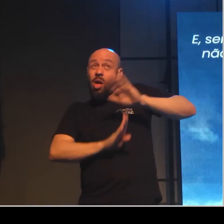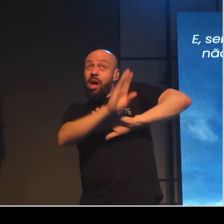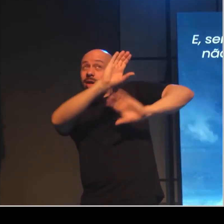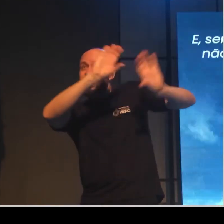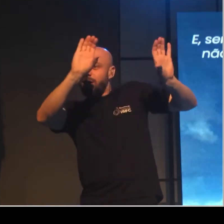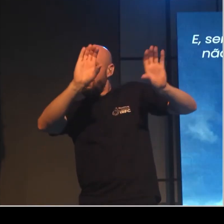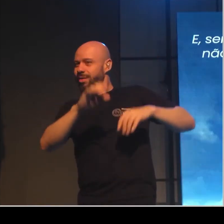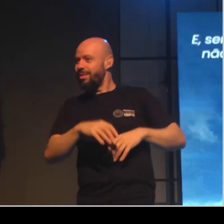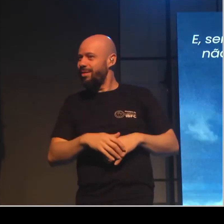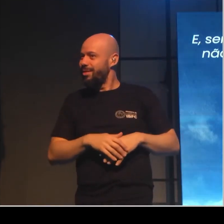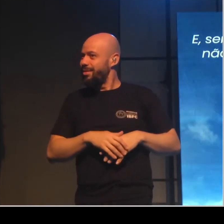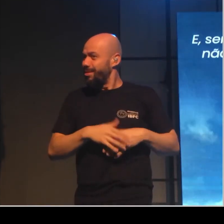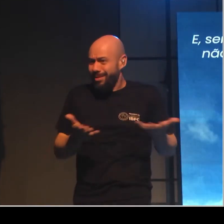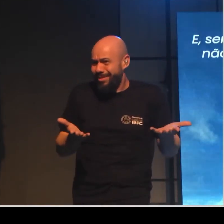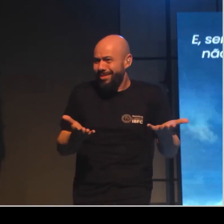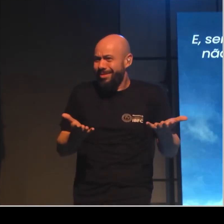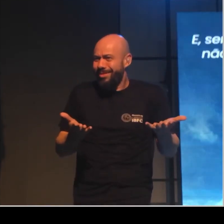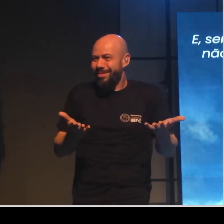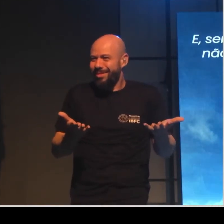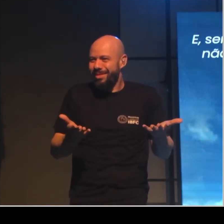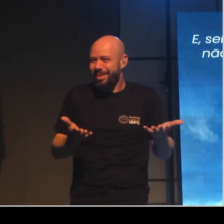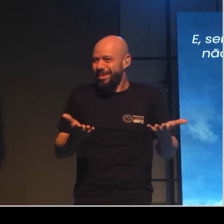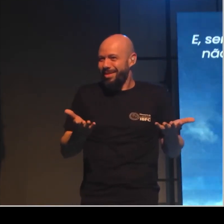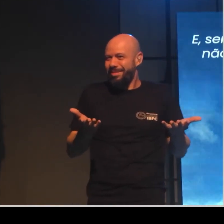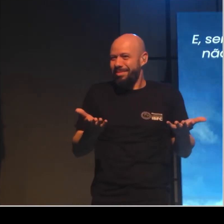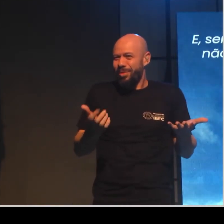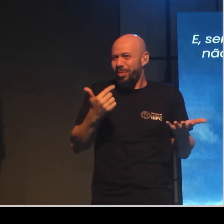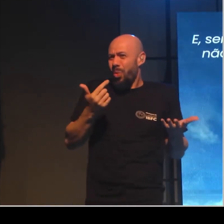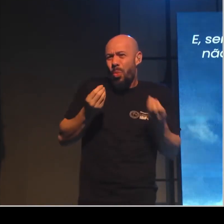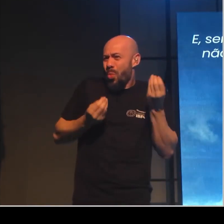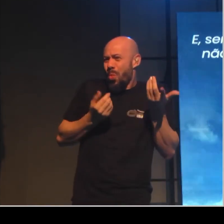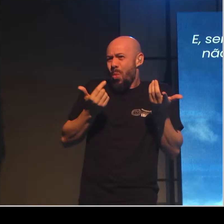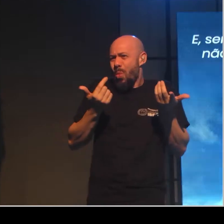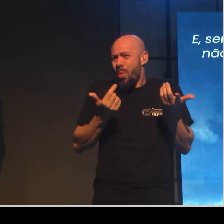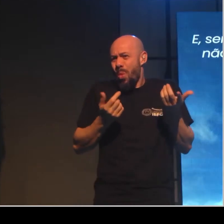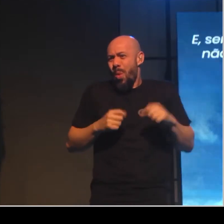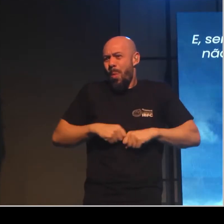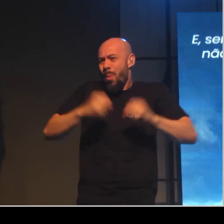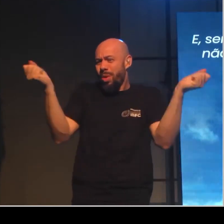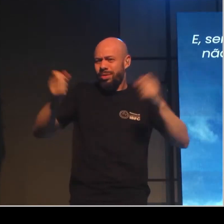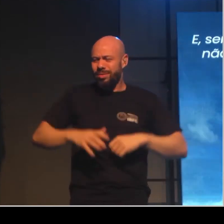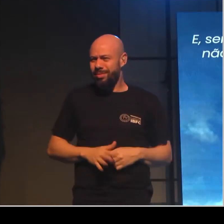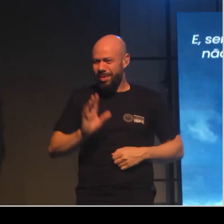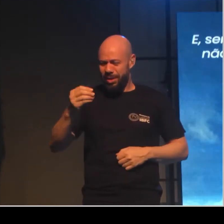Ou você está se entregando a algo que vai durar por toda a eternidade?